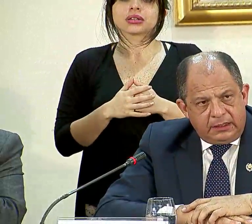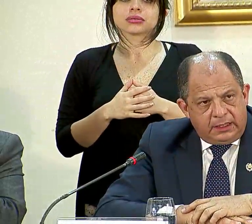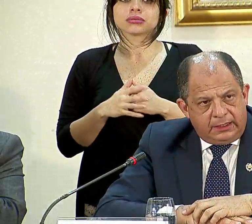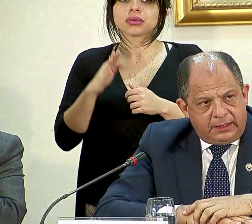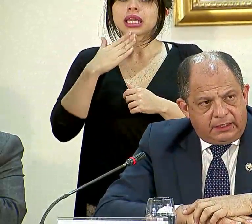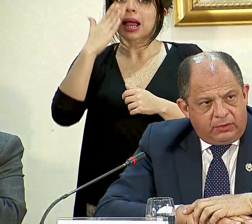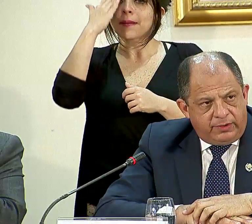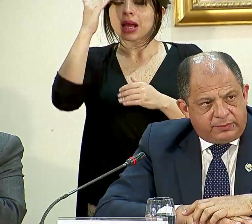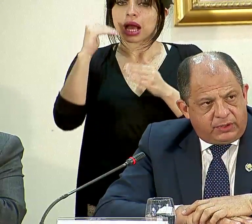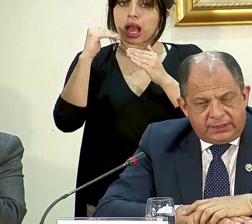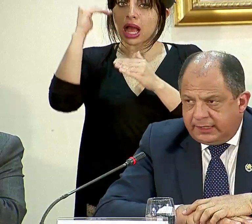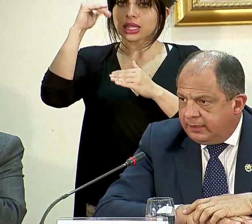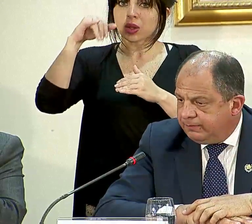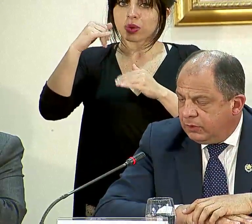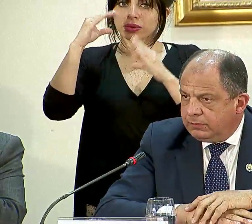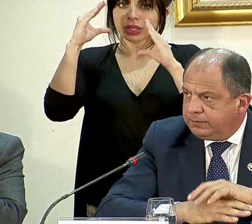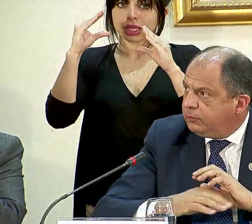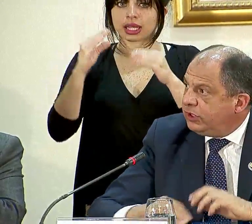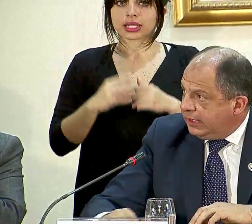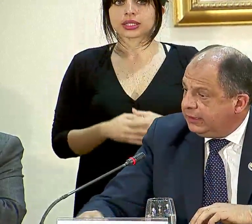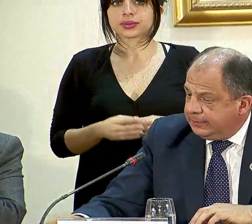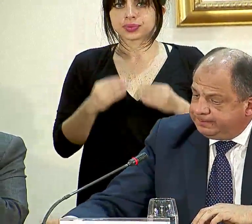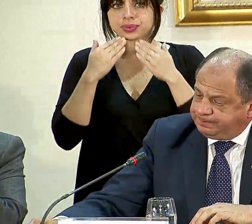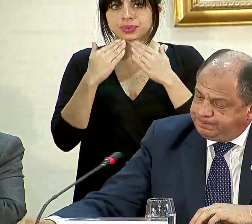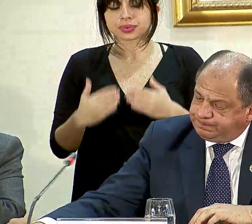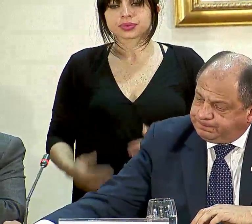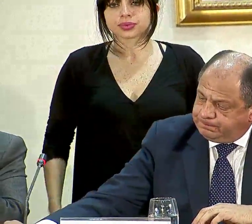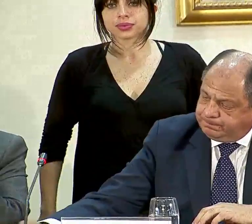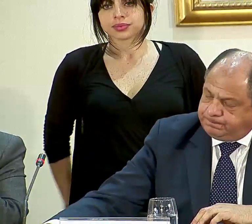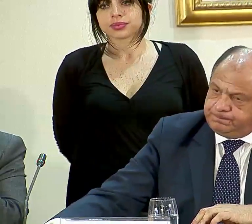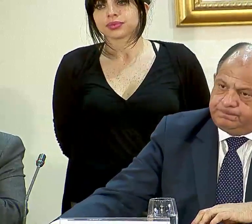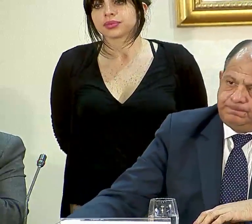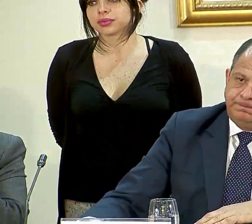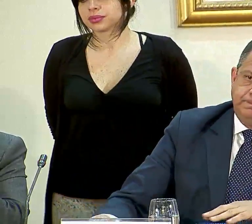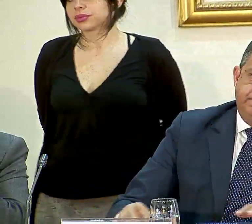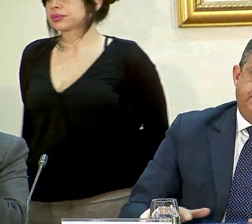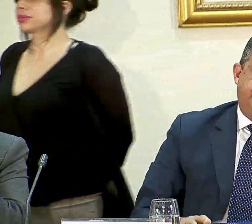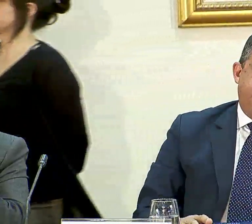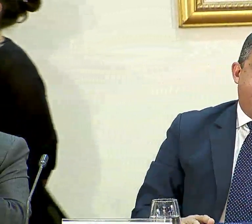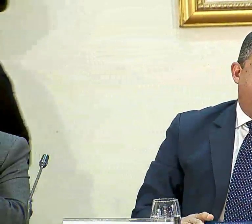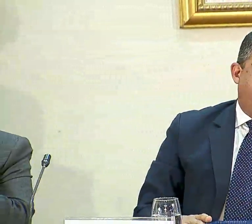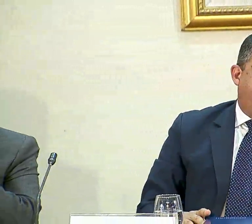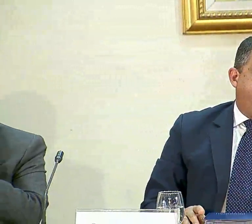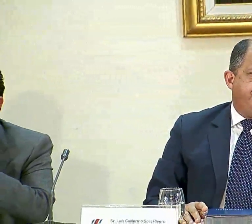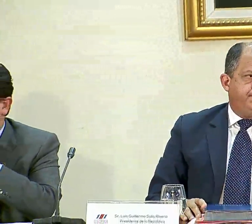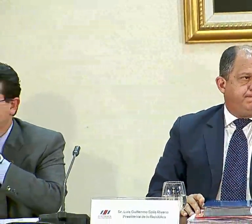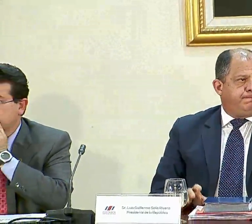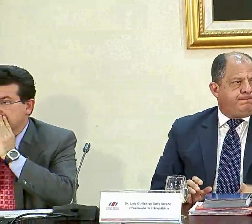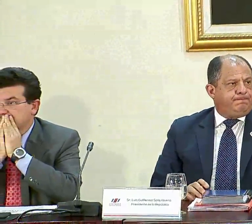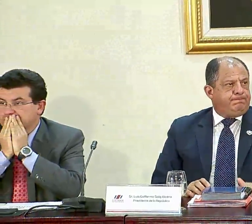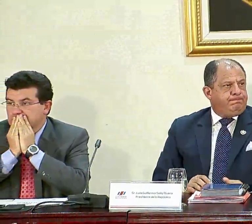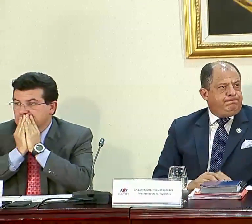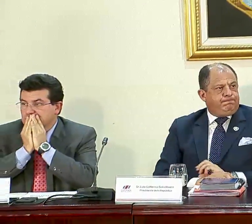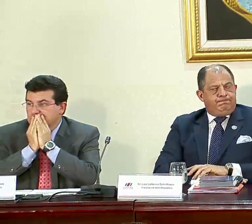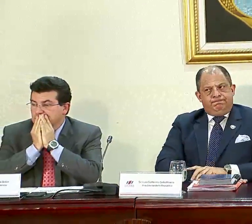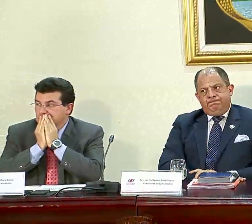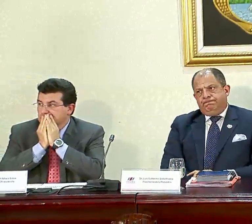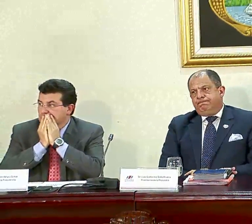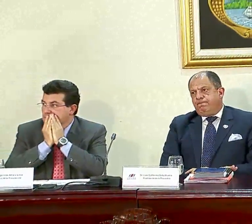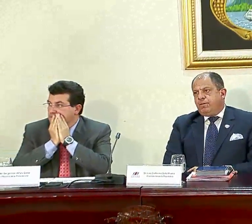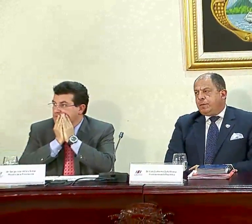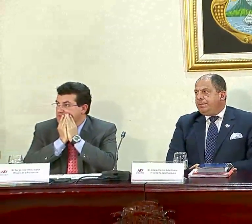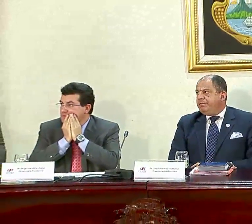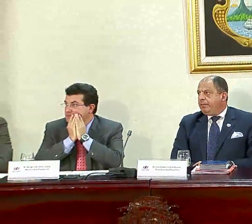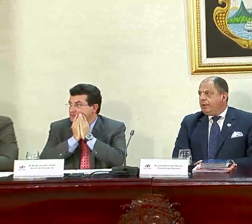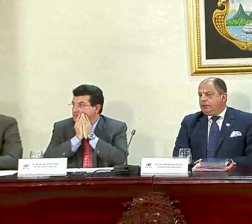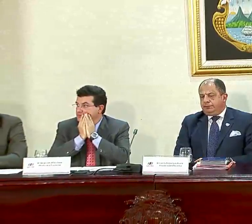Alta el día jueves por la tarde. Muchas gracias. Muchas gracias, señor presidente. En este preciso momento procedemos a